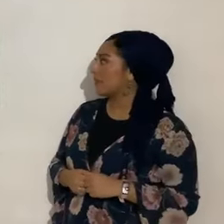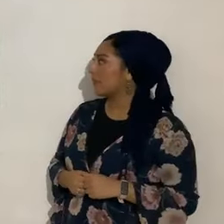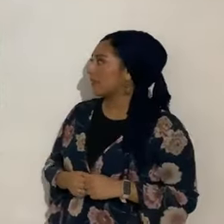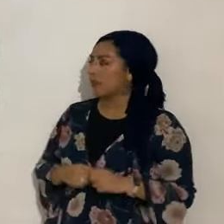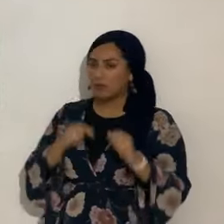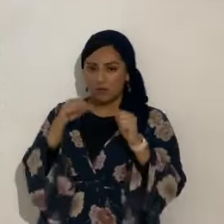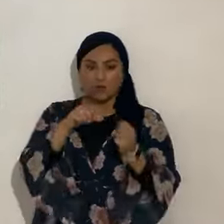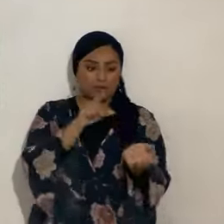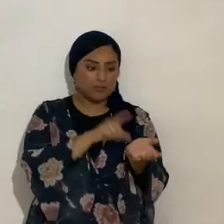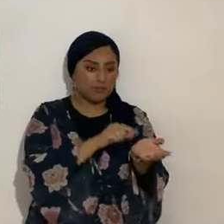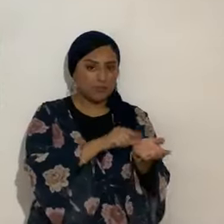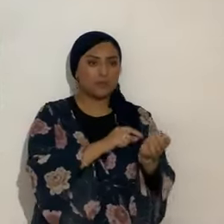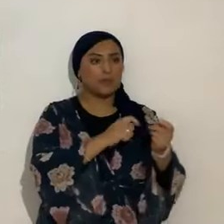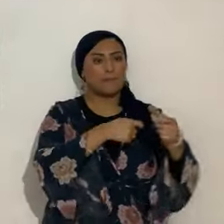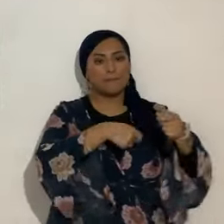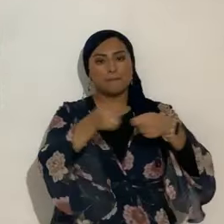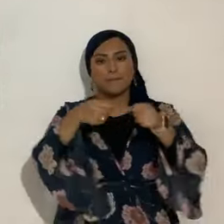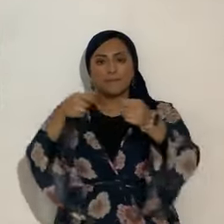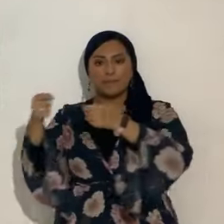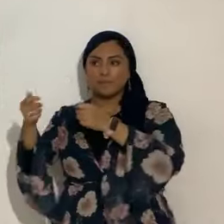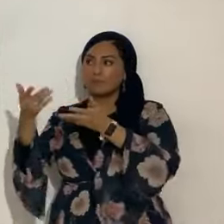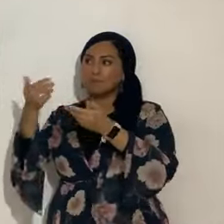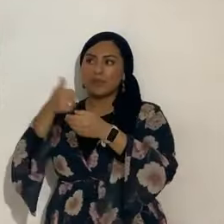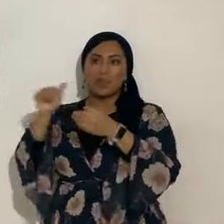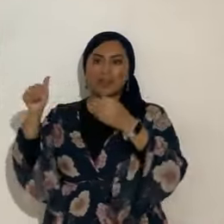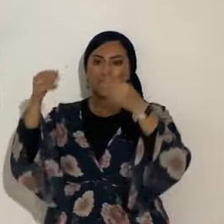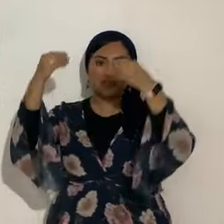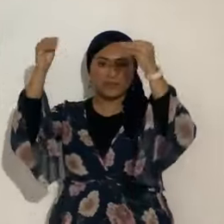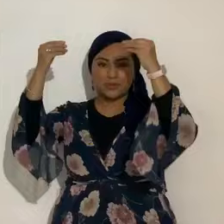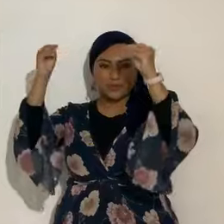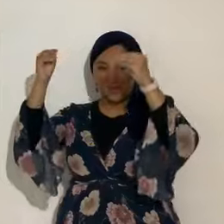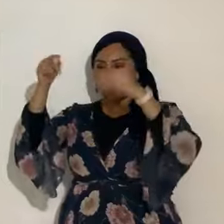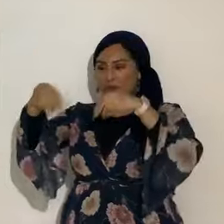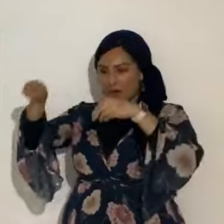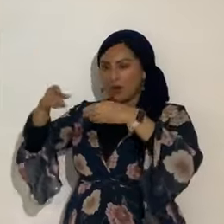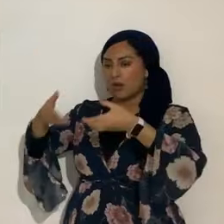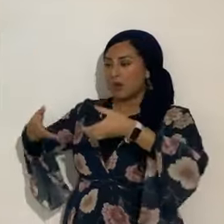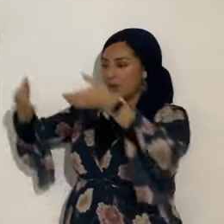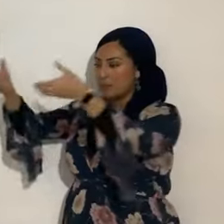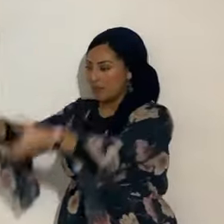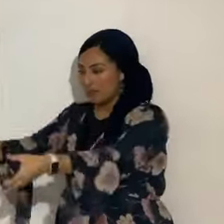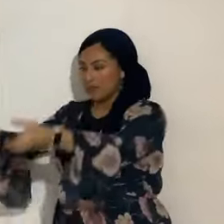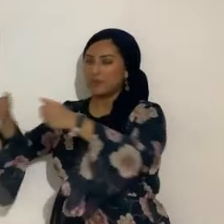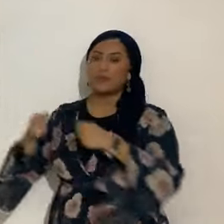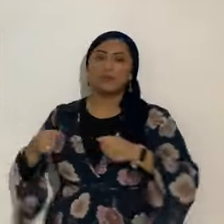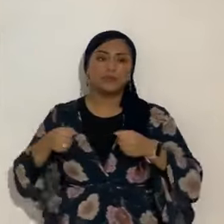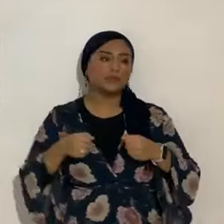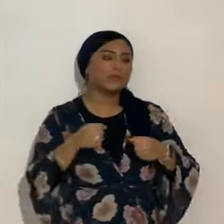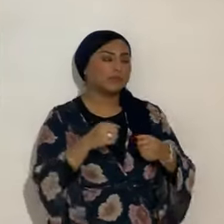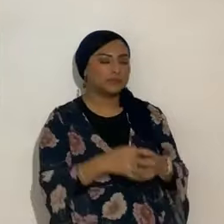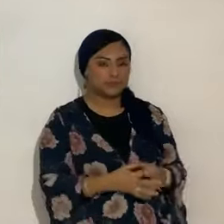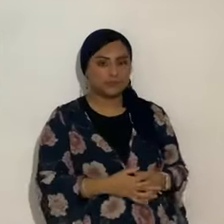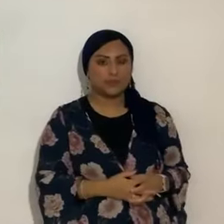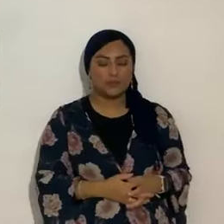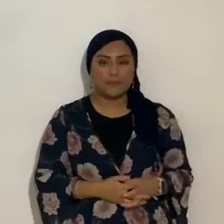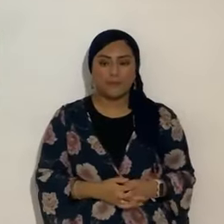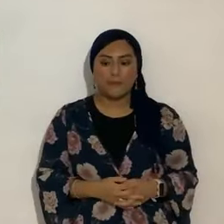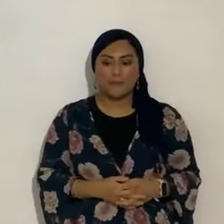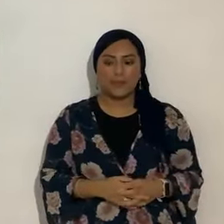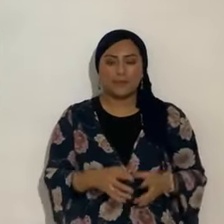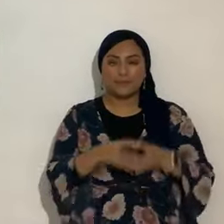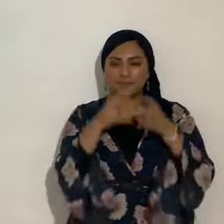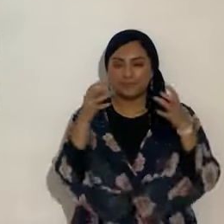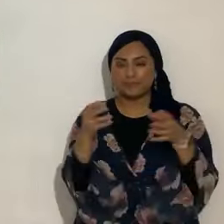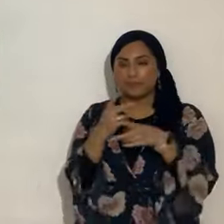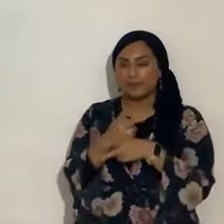dejen, en alguna farmacia, en algún súper, no sé, ¿sí? O darla de persona a persona, con